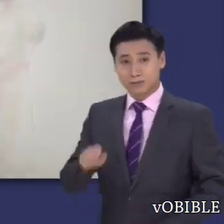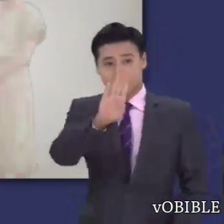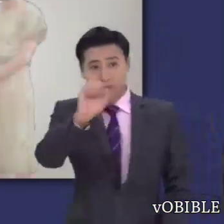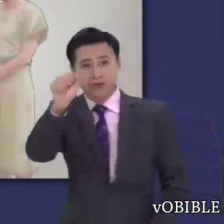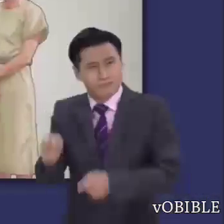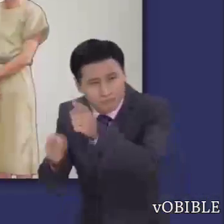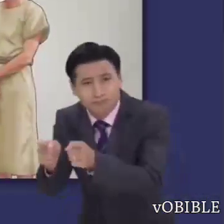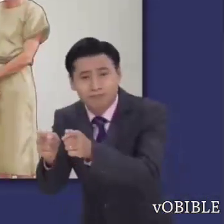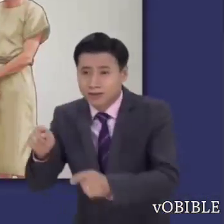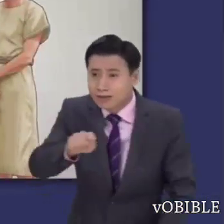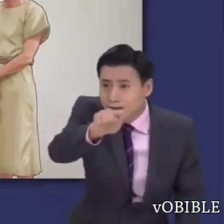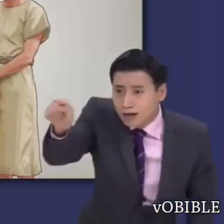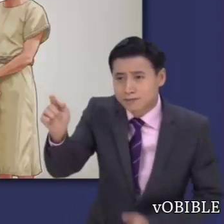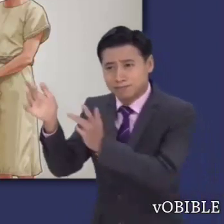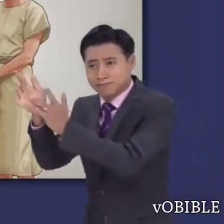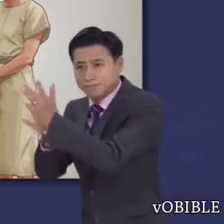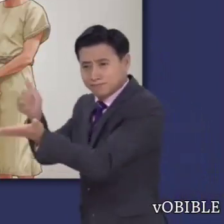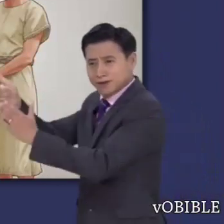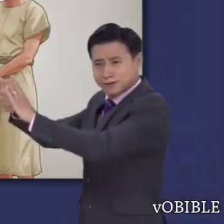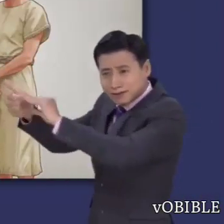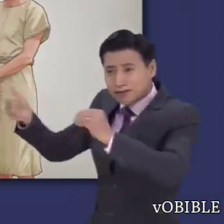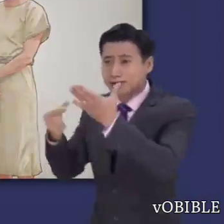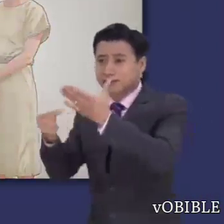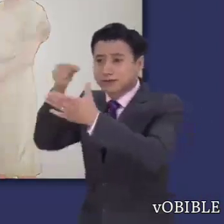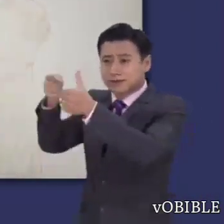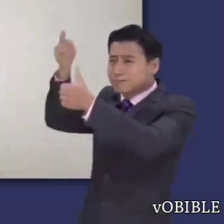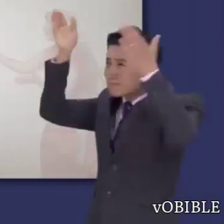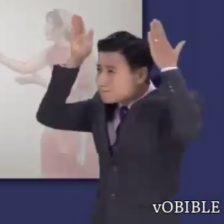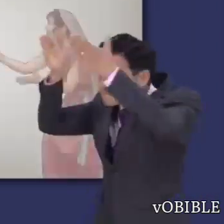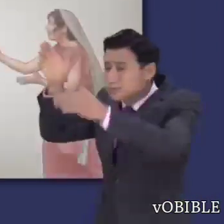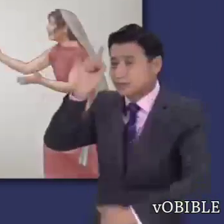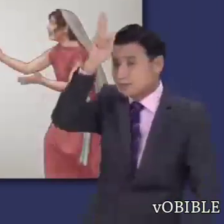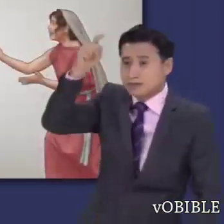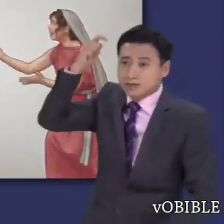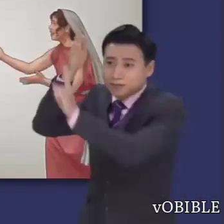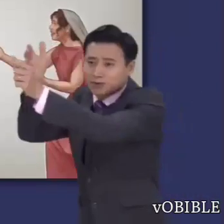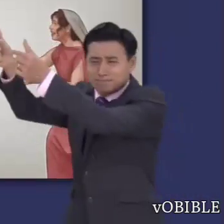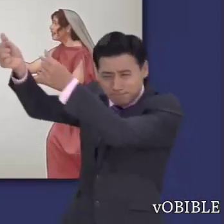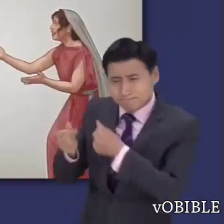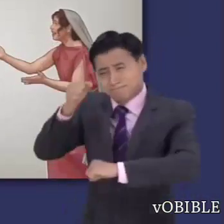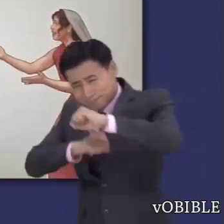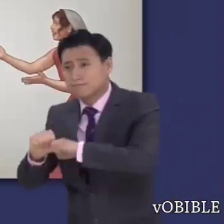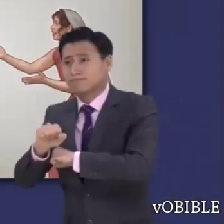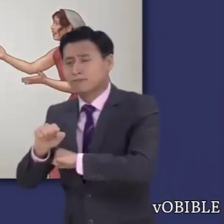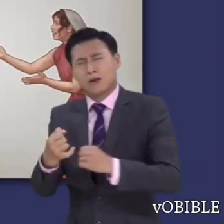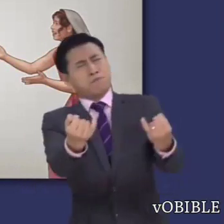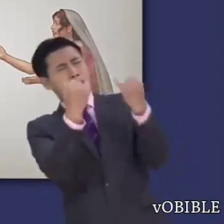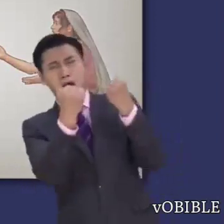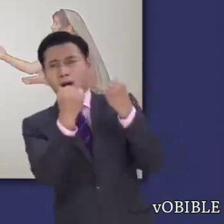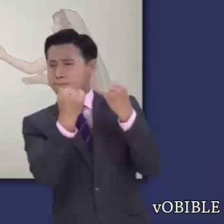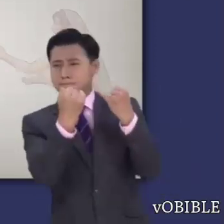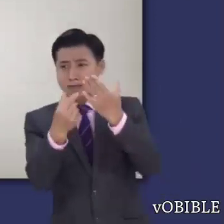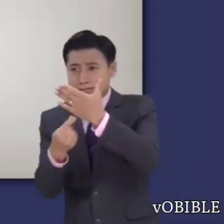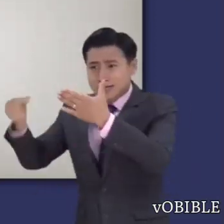调，我们要像基督一样，按照上帝的旨意运用一生，就算这样做会带来严峻的考验。